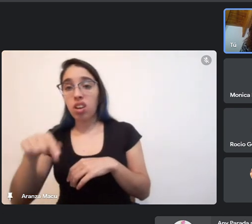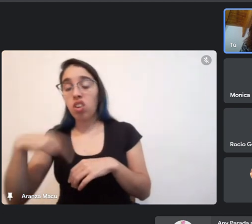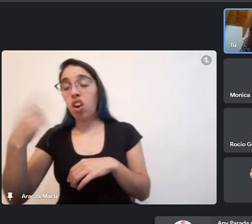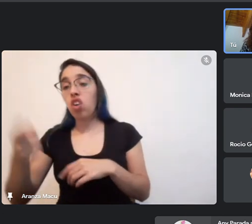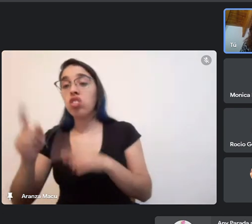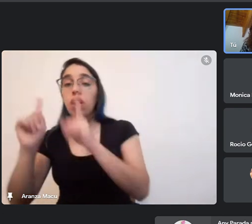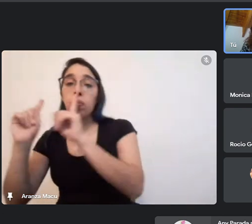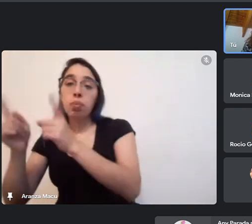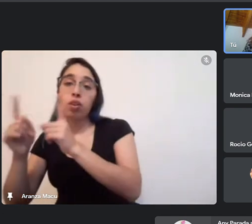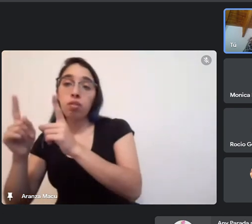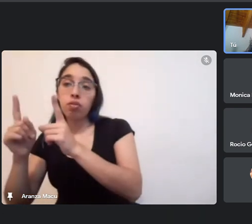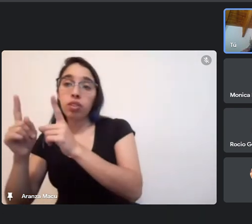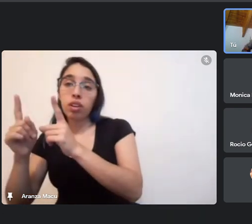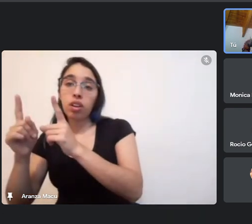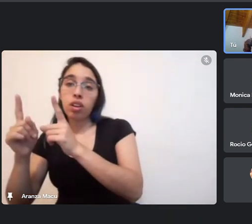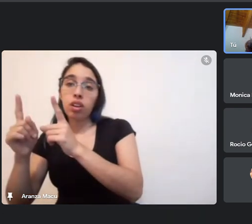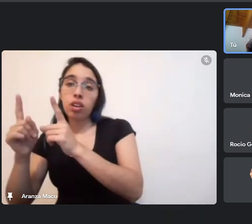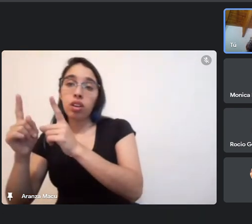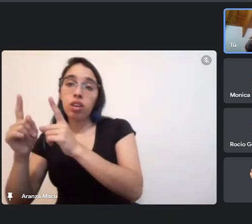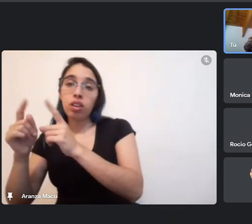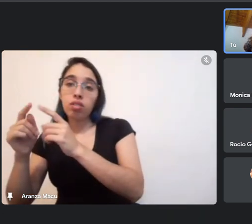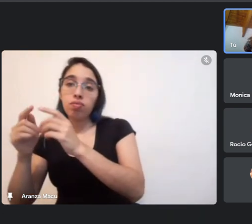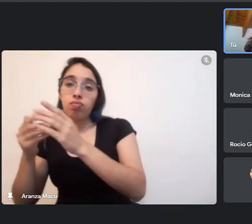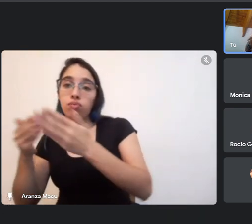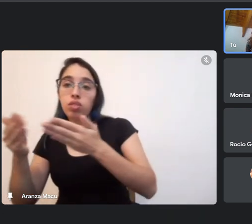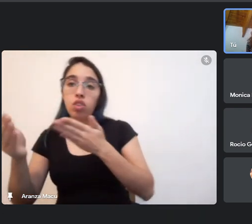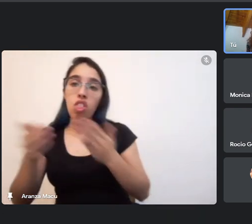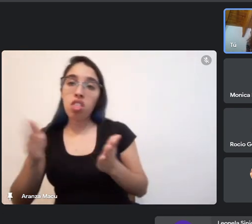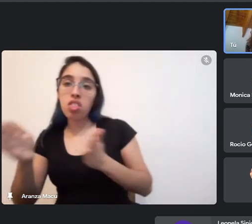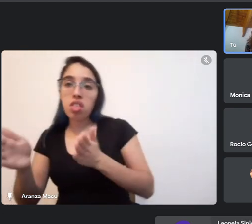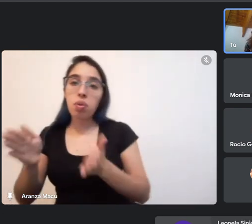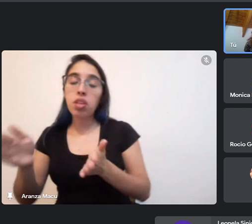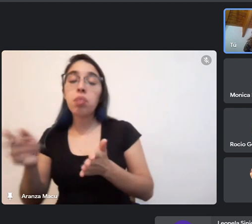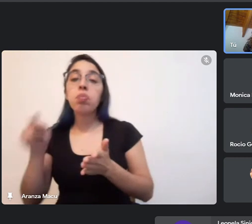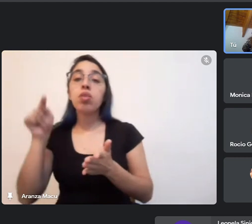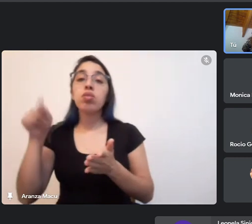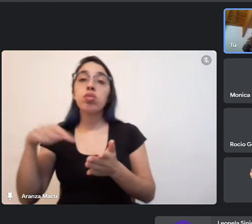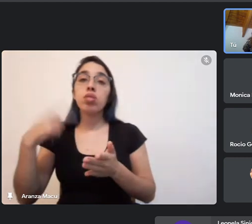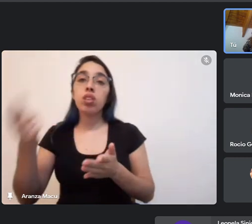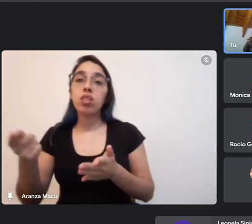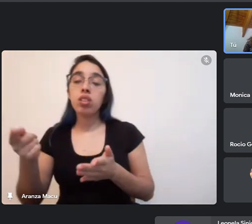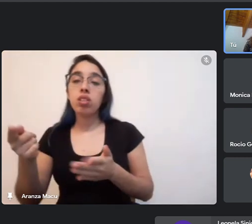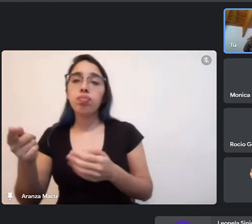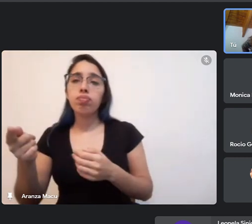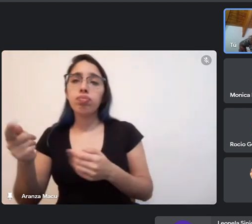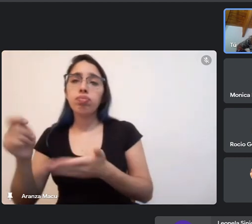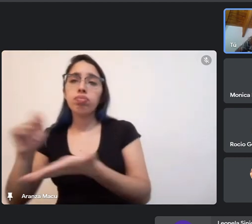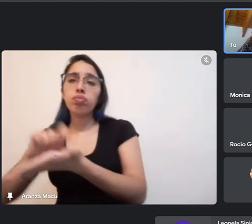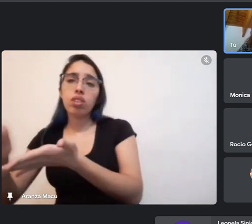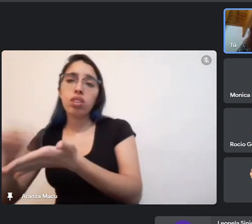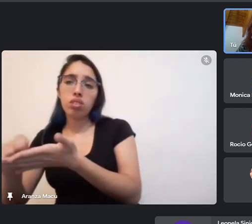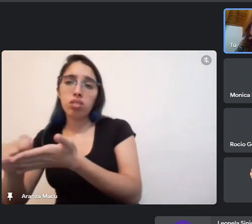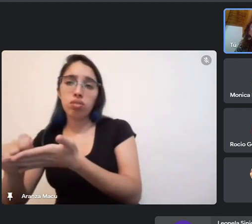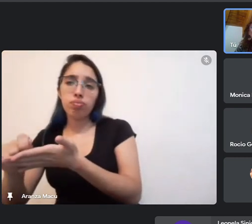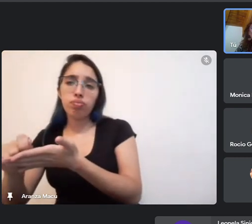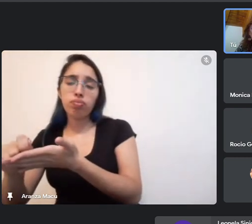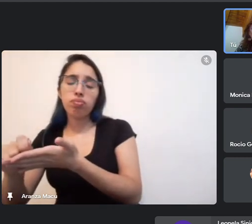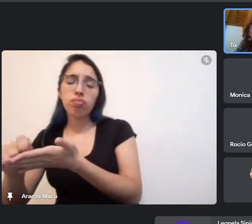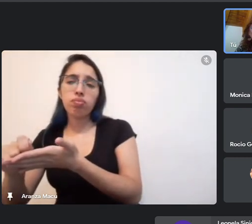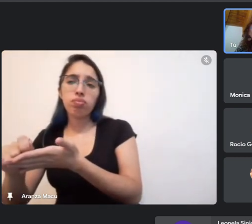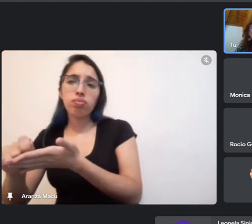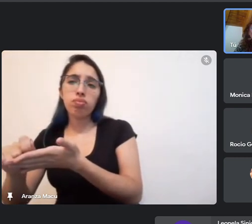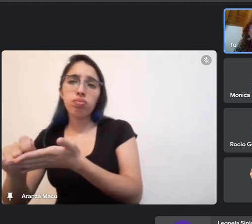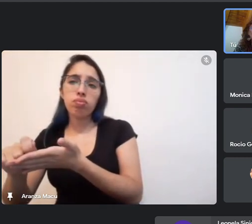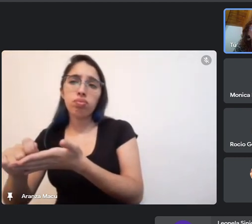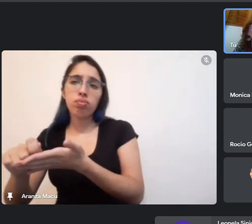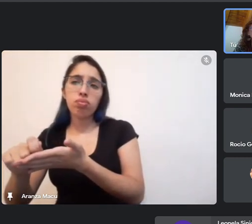el escrito, ¿sí? El escrito parcial, el recuperatorio. El día del final es el recuperatorio. Ese